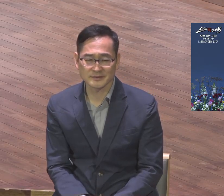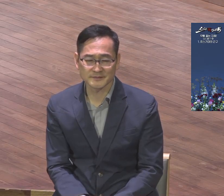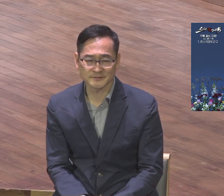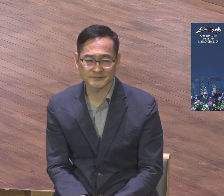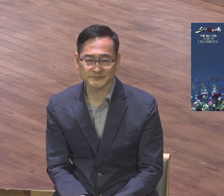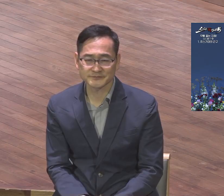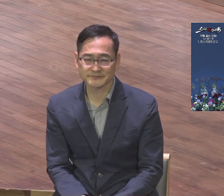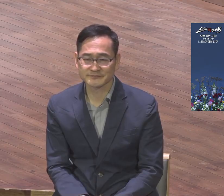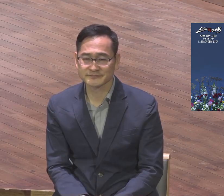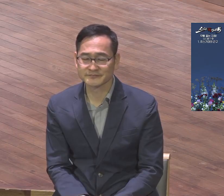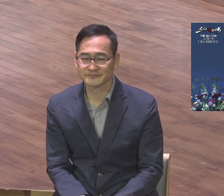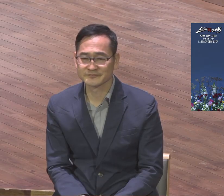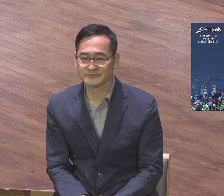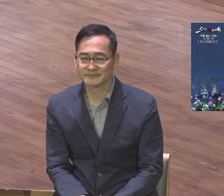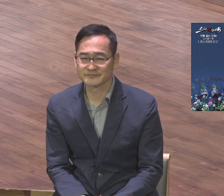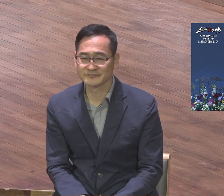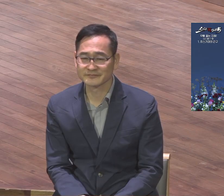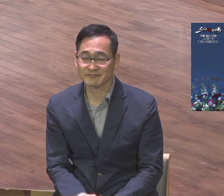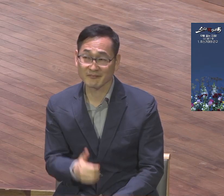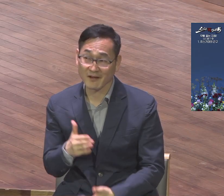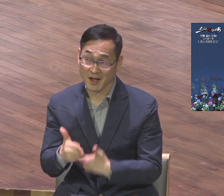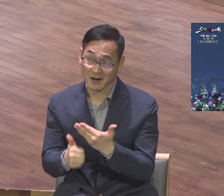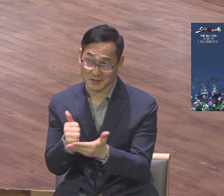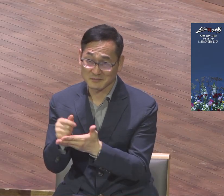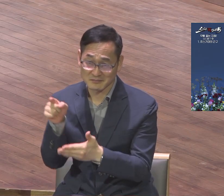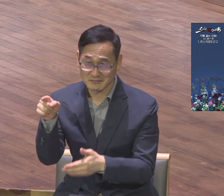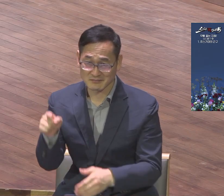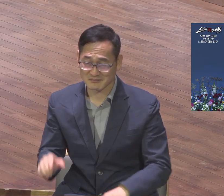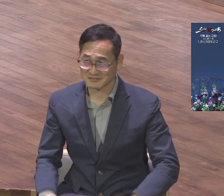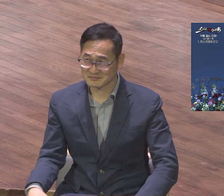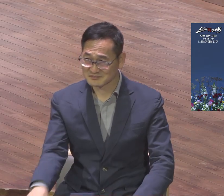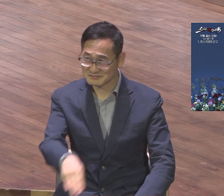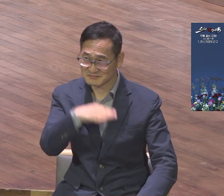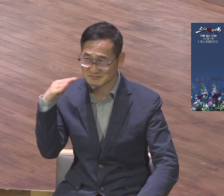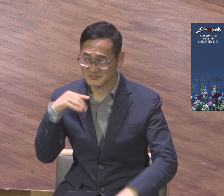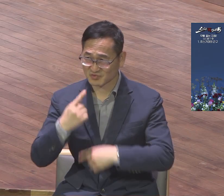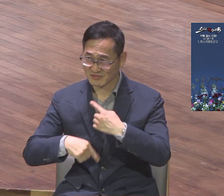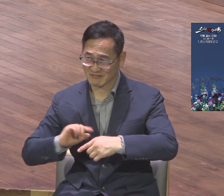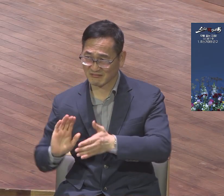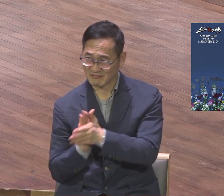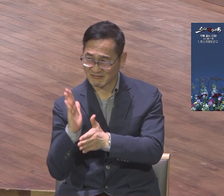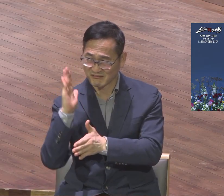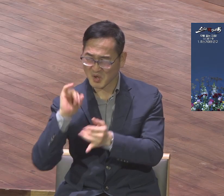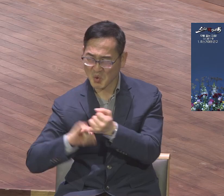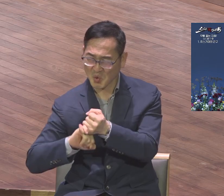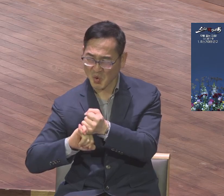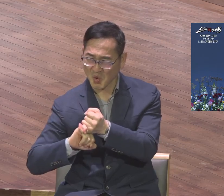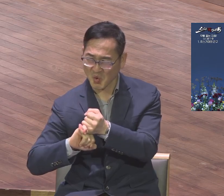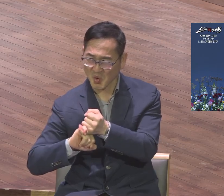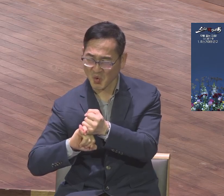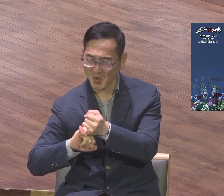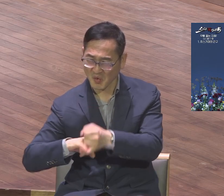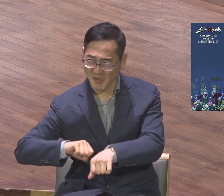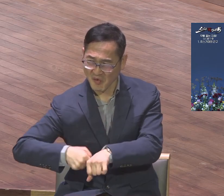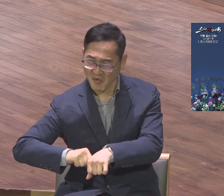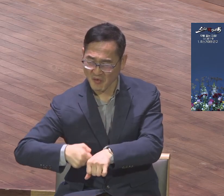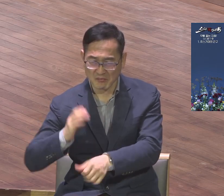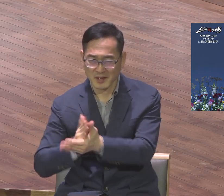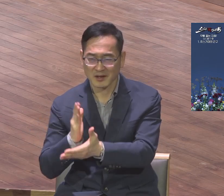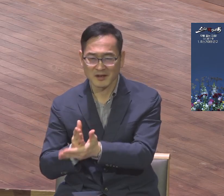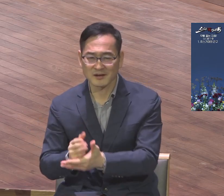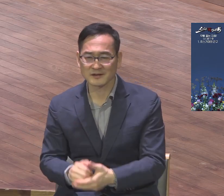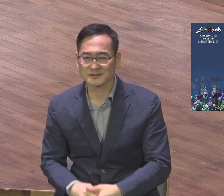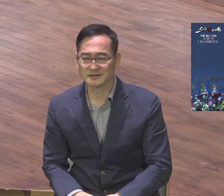아멘. 그러니까 하나님 앞에 나와가지고요. 여러분 체면 체리고 사람 눈치 보지 마세요. 그냥 감출 것도